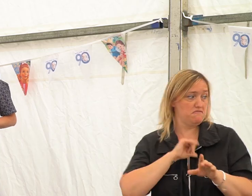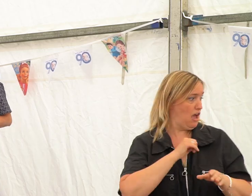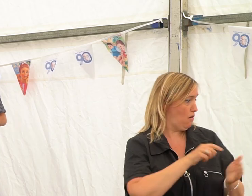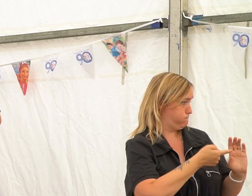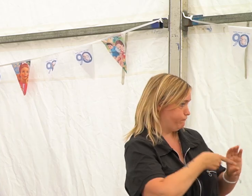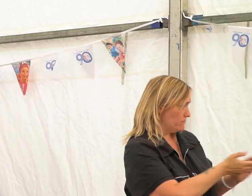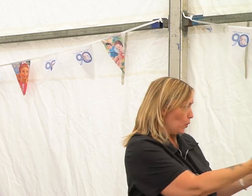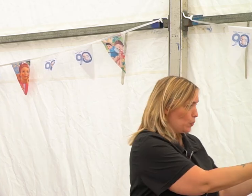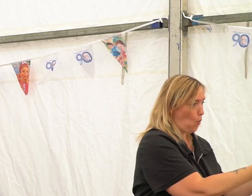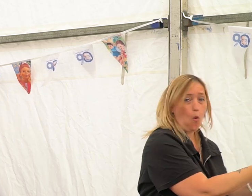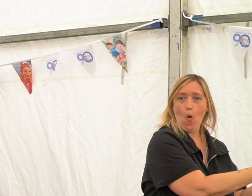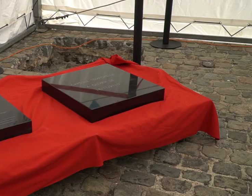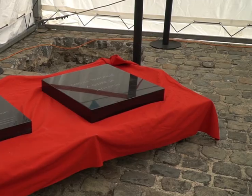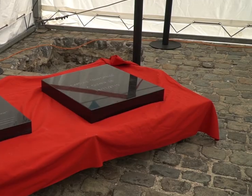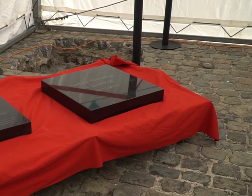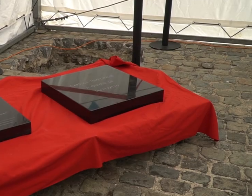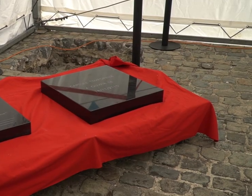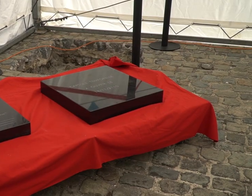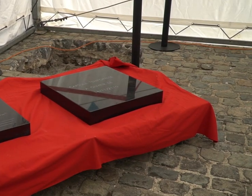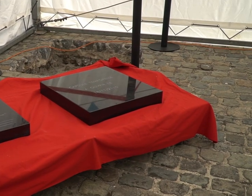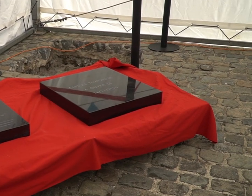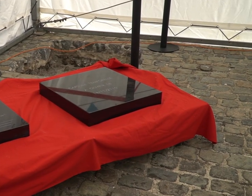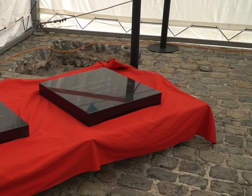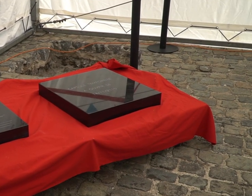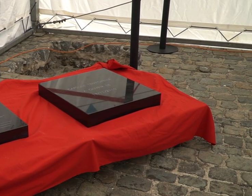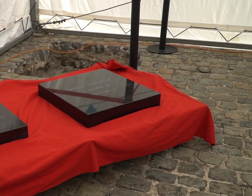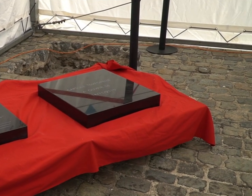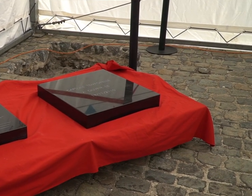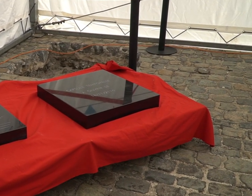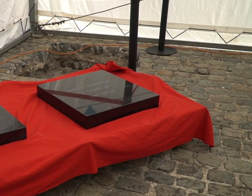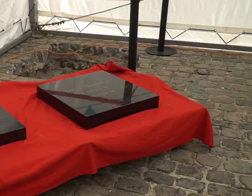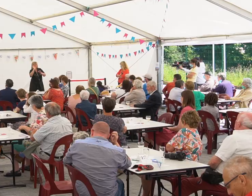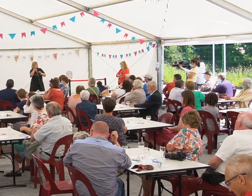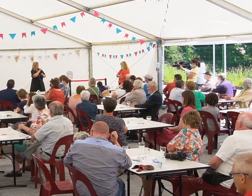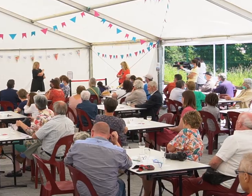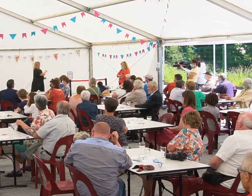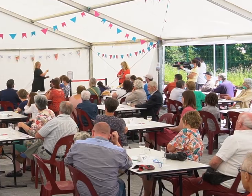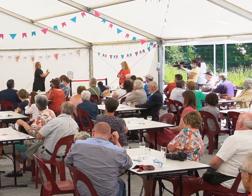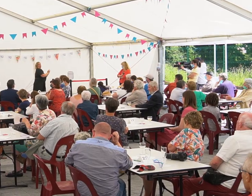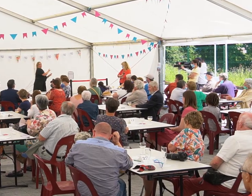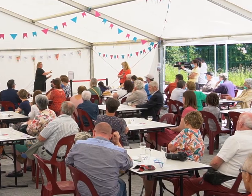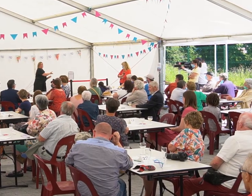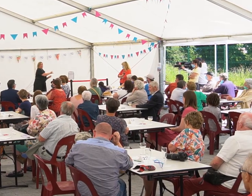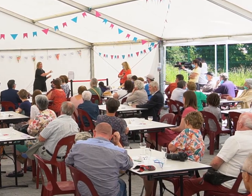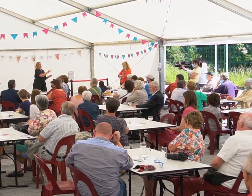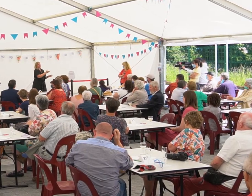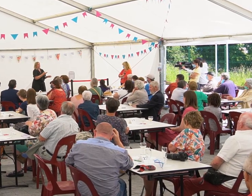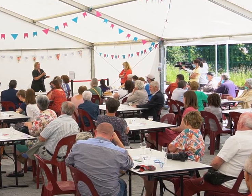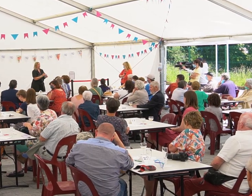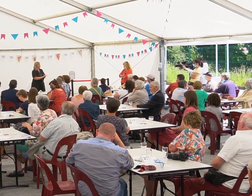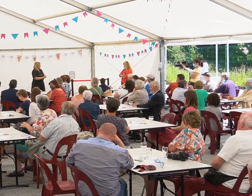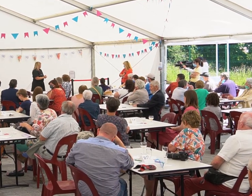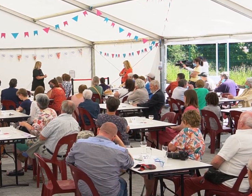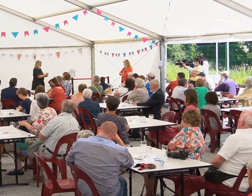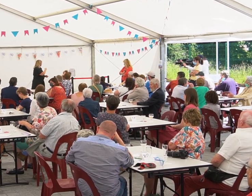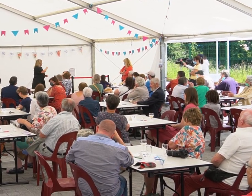dans cette cour. Alors, ce n'est pas des grands travaux. Chez Camoucron, on a beaucoup de travaux en ce moment, mais non, je vous rassure, ce n'est pas un trou parce qu'on est en train de refaire l'égouttage